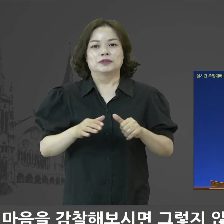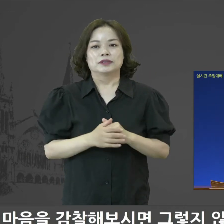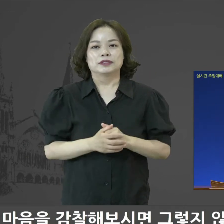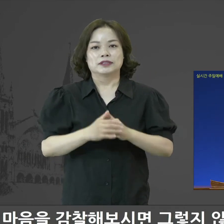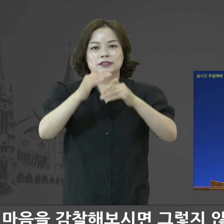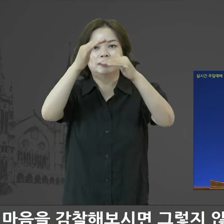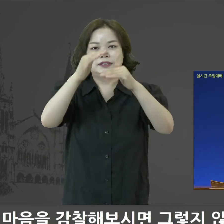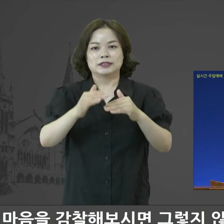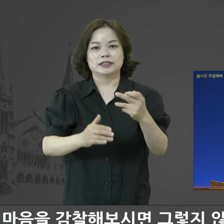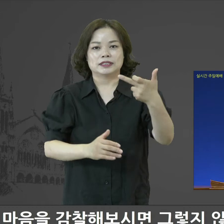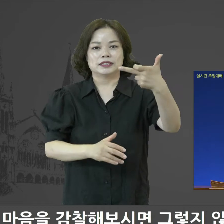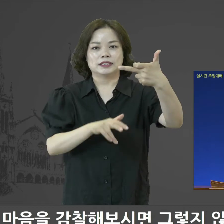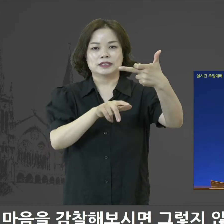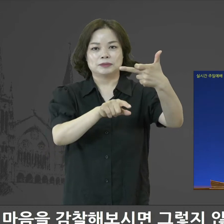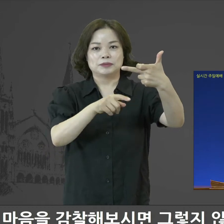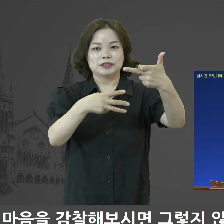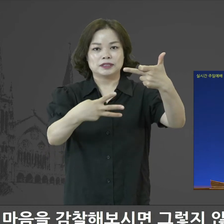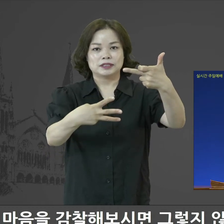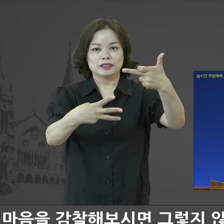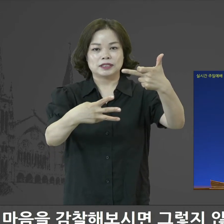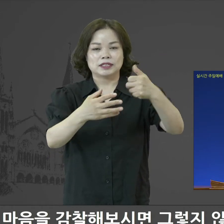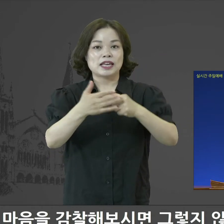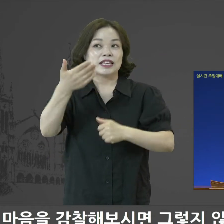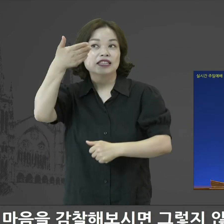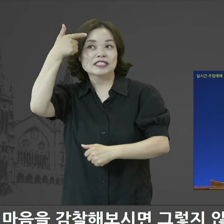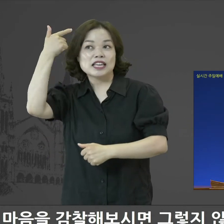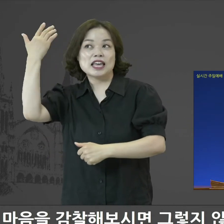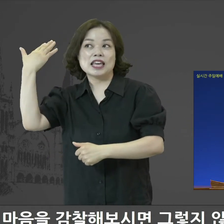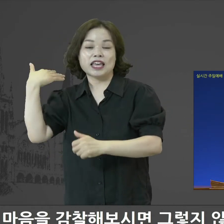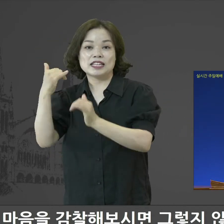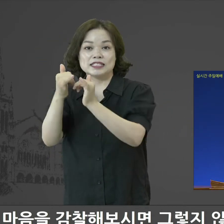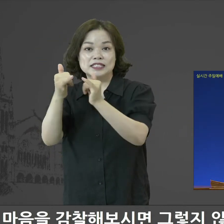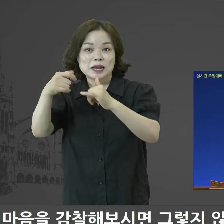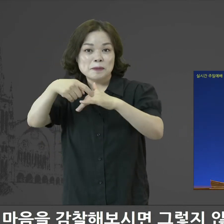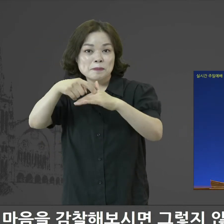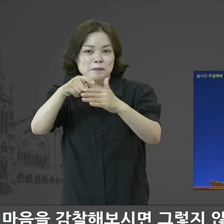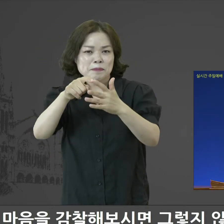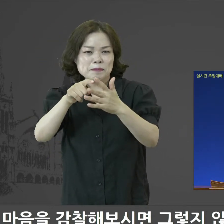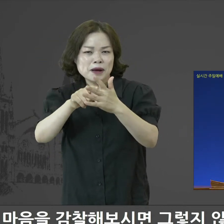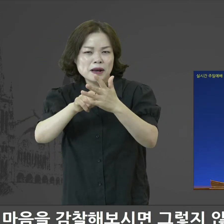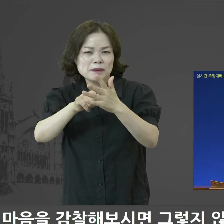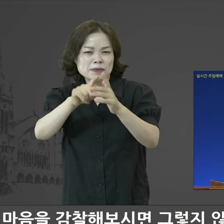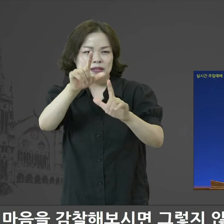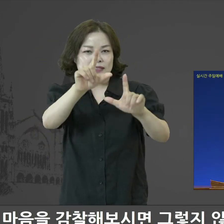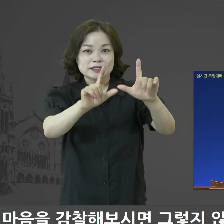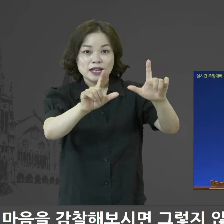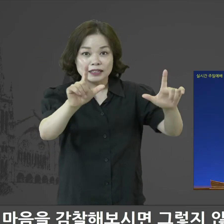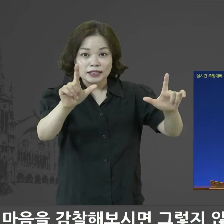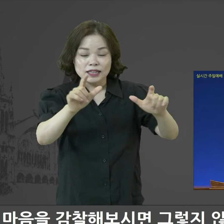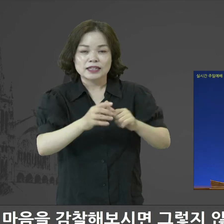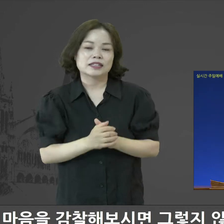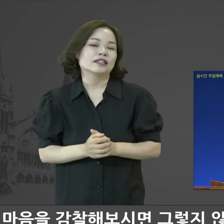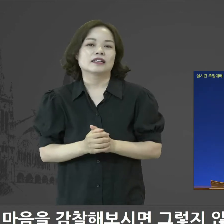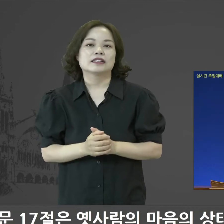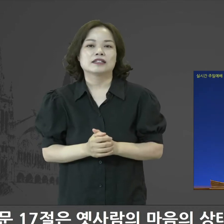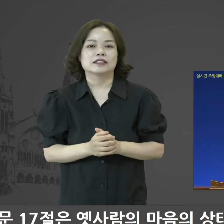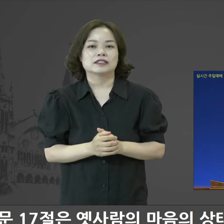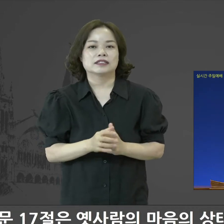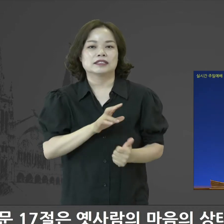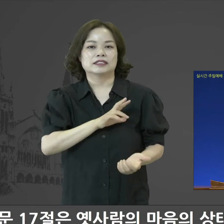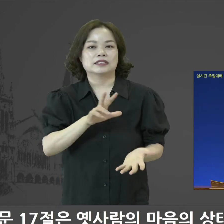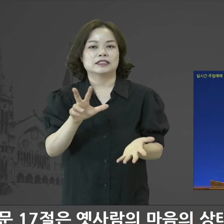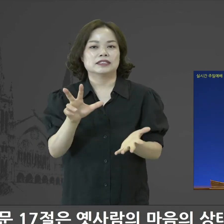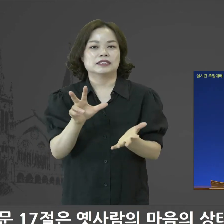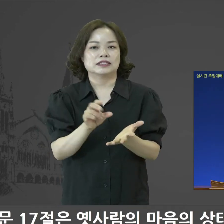본문 17절은 옛사람의 마음의 상태입니다. 오늘 설교 제목에